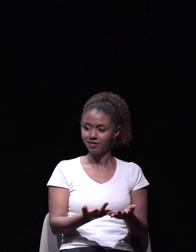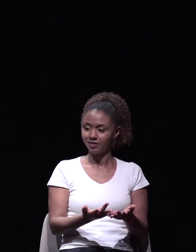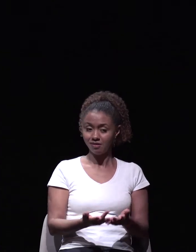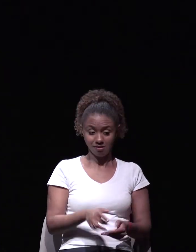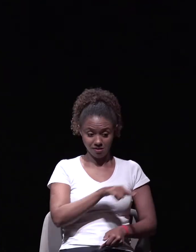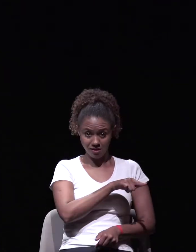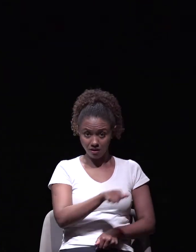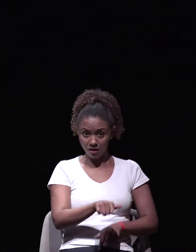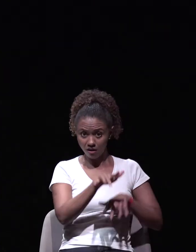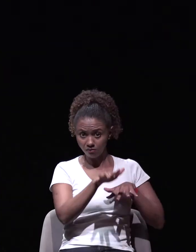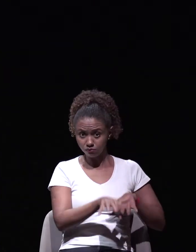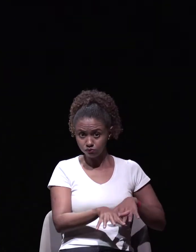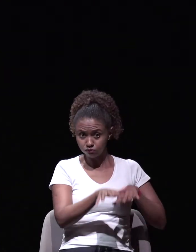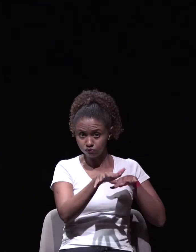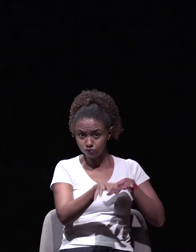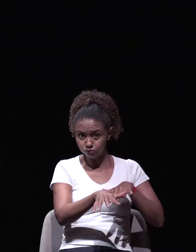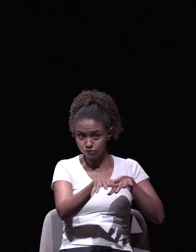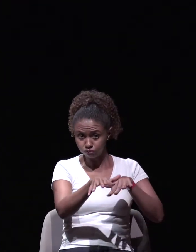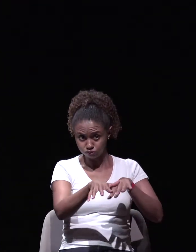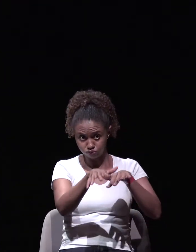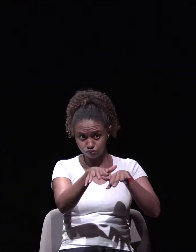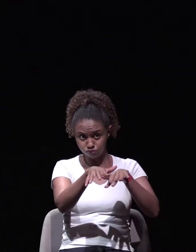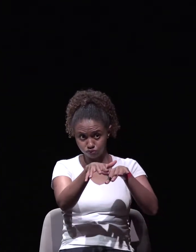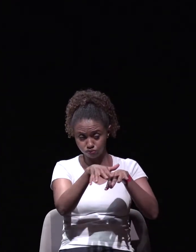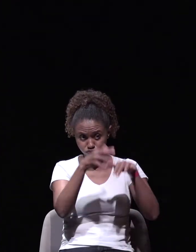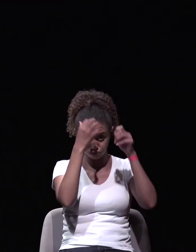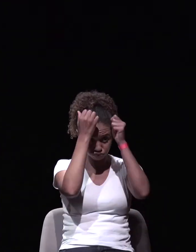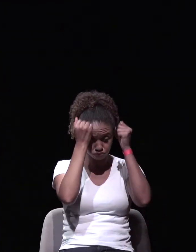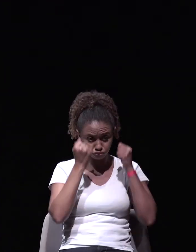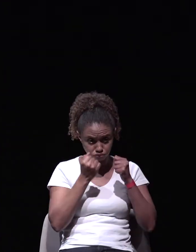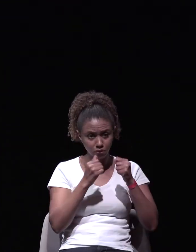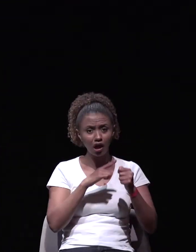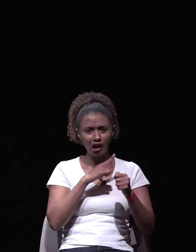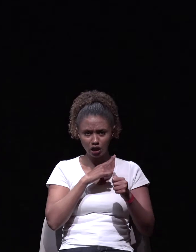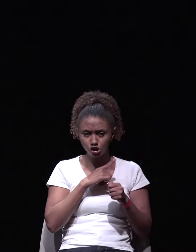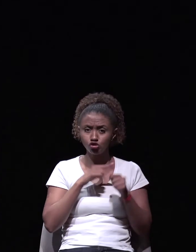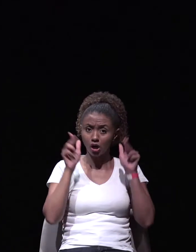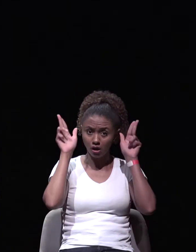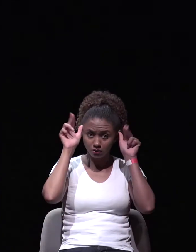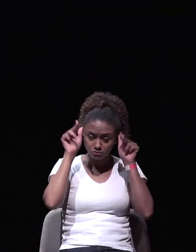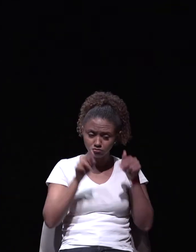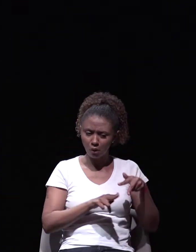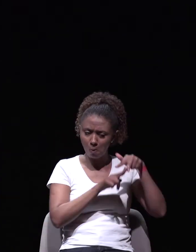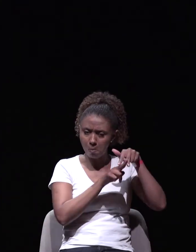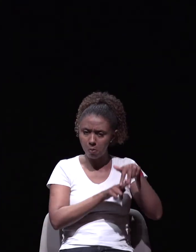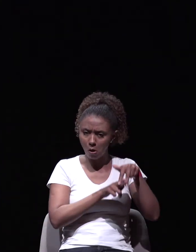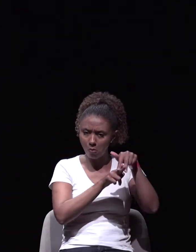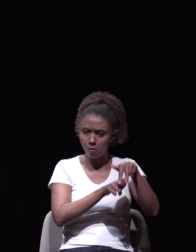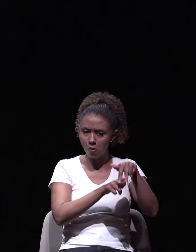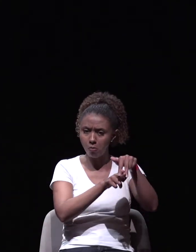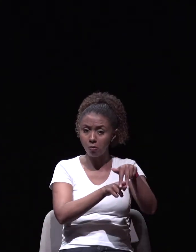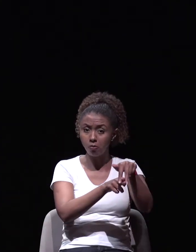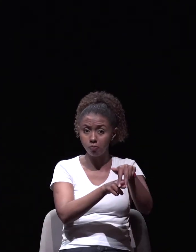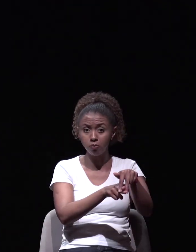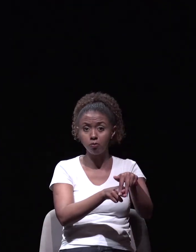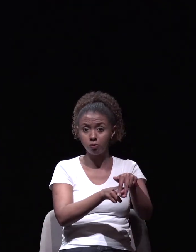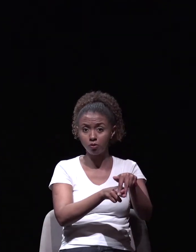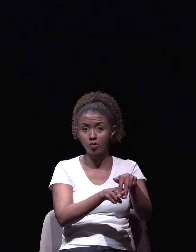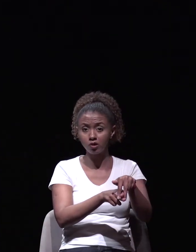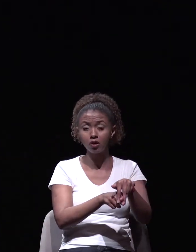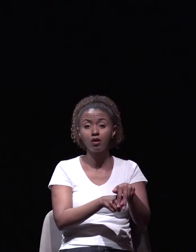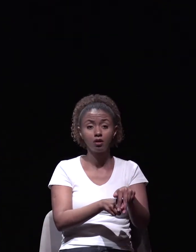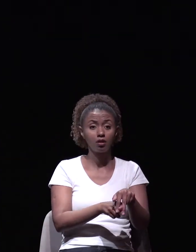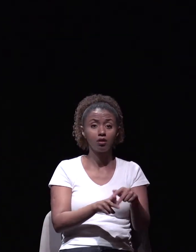nessas procissões da Ku Klux Klan, que às vezes envolviam também pessoas a cavalo, um indivíduo podia ser retirado da